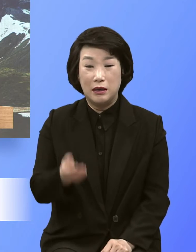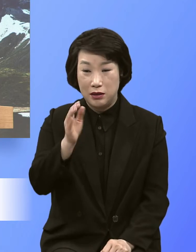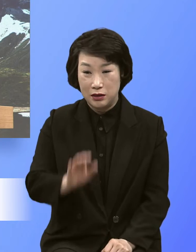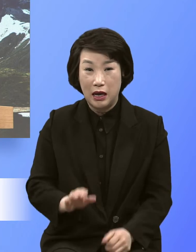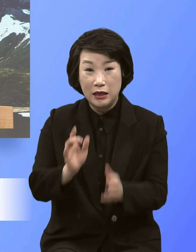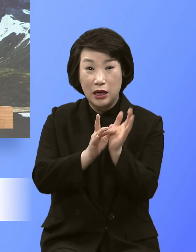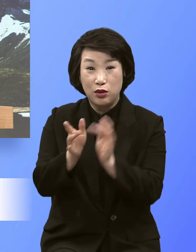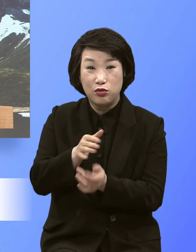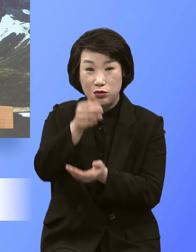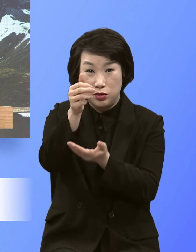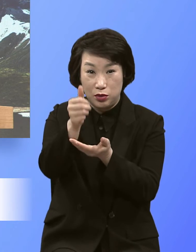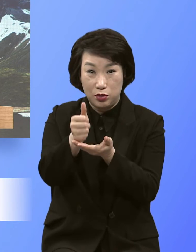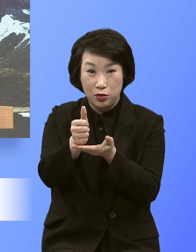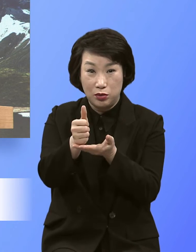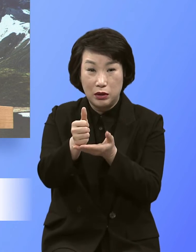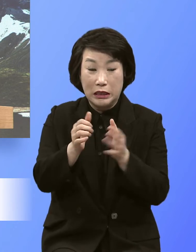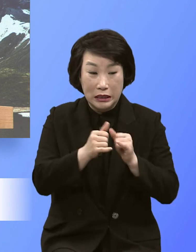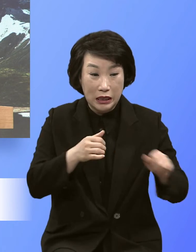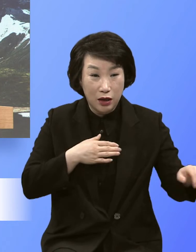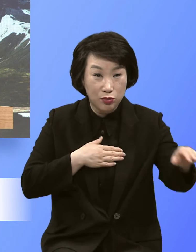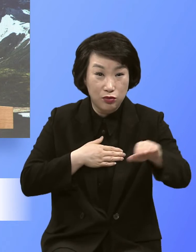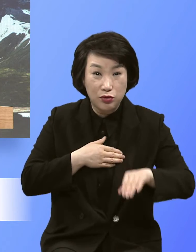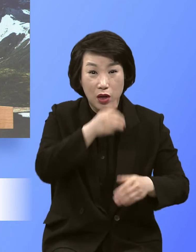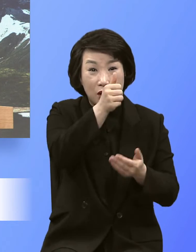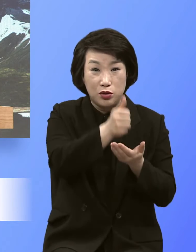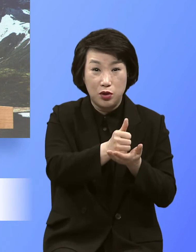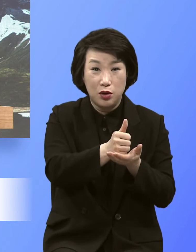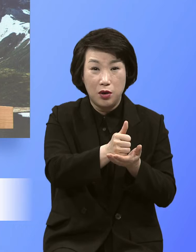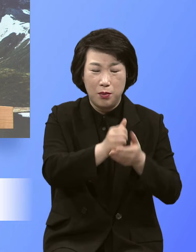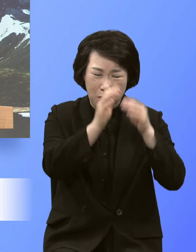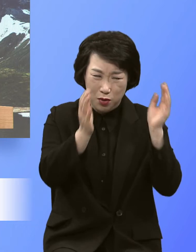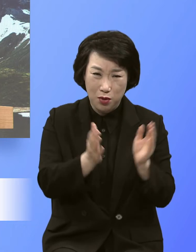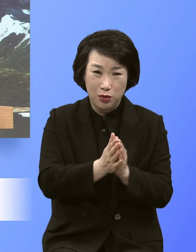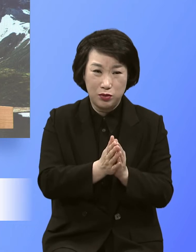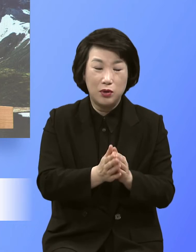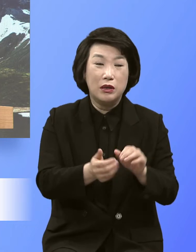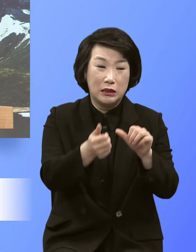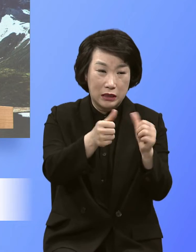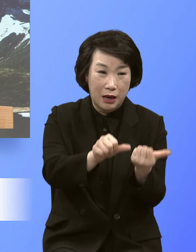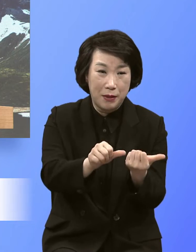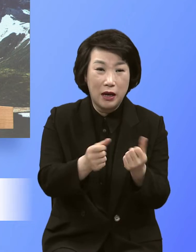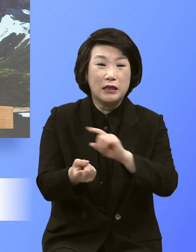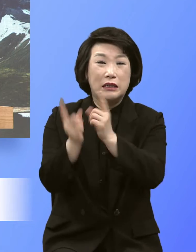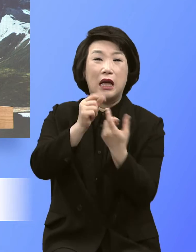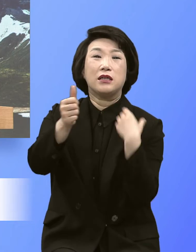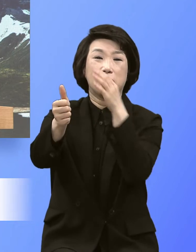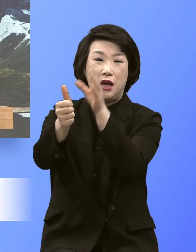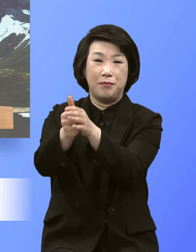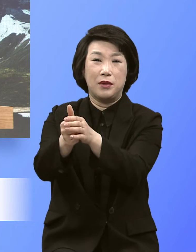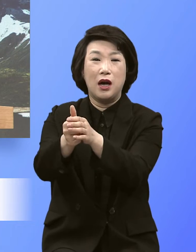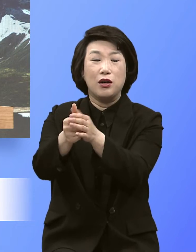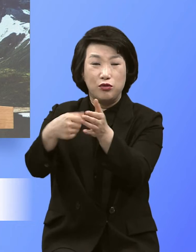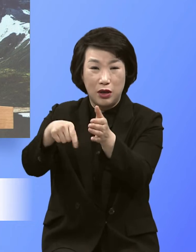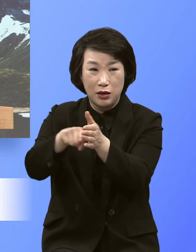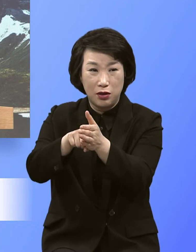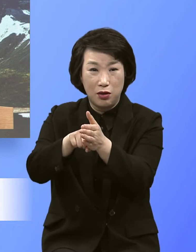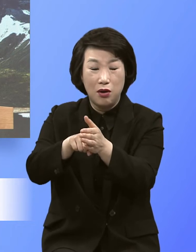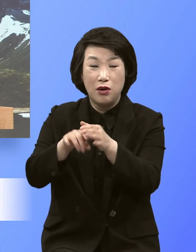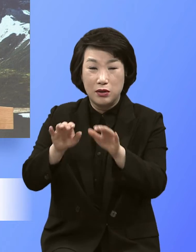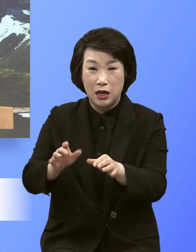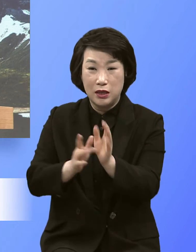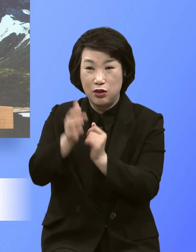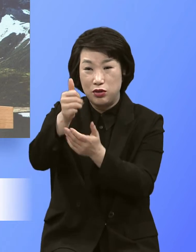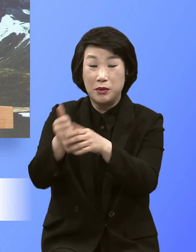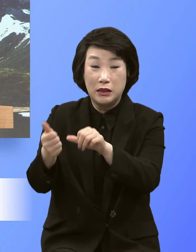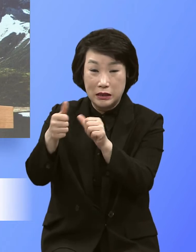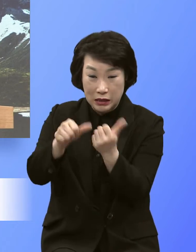예수 그리스도는 인류의 죄값을 사망으로 담당하기 위해서